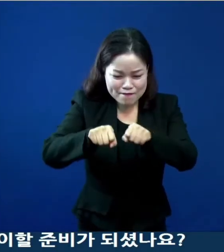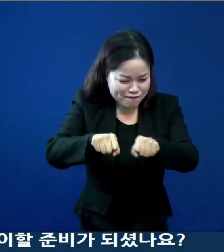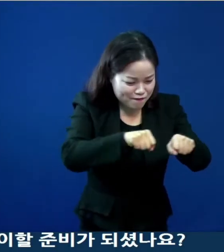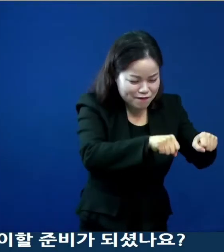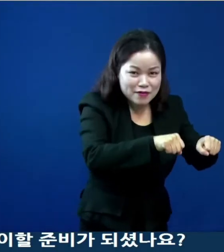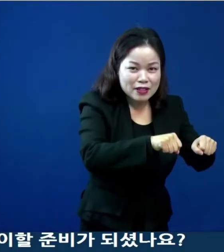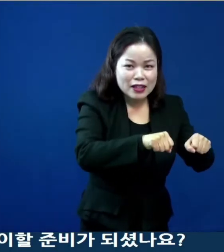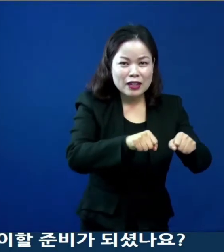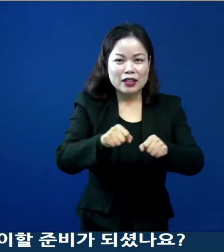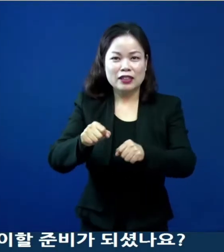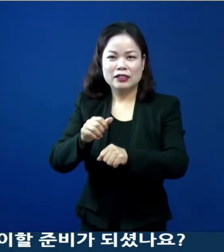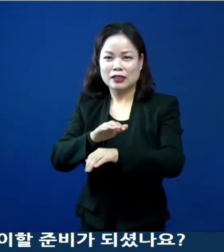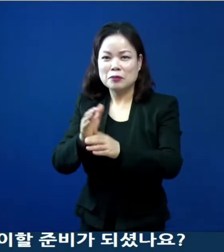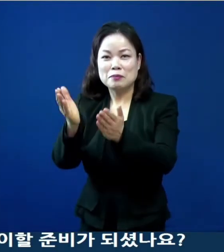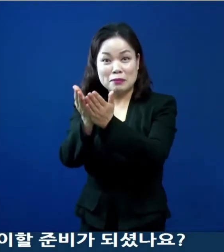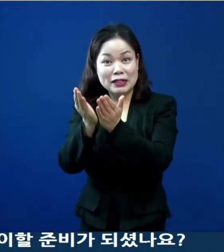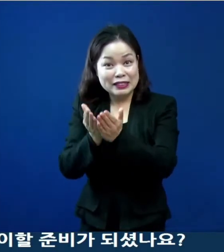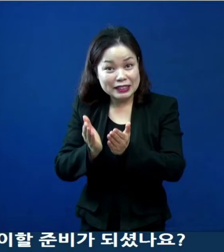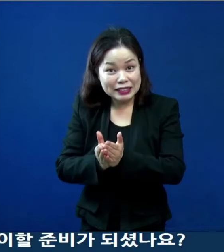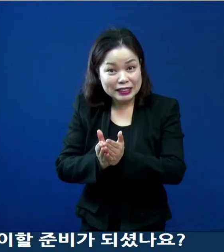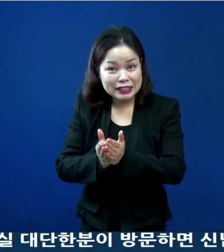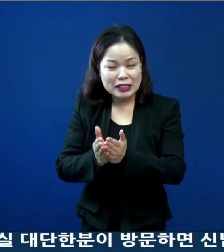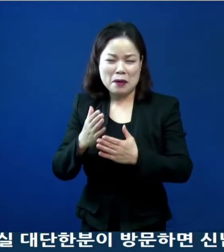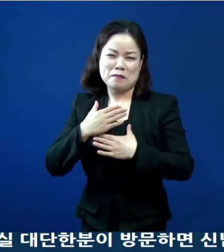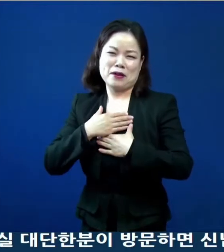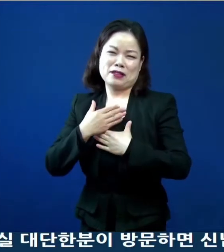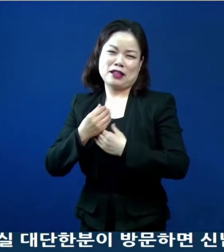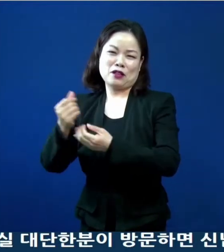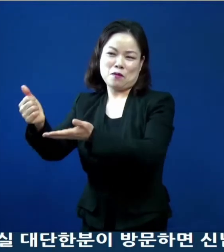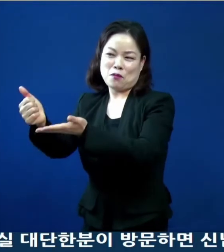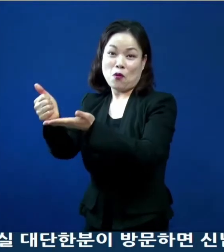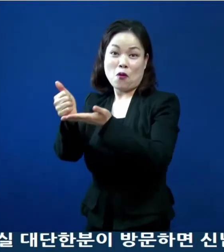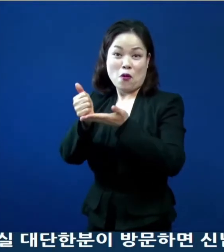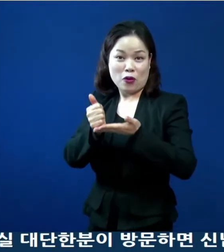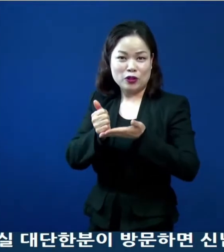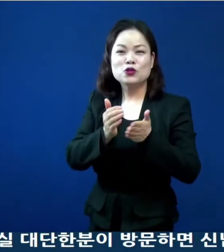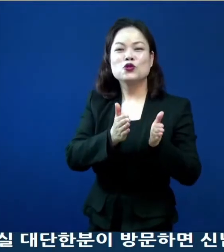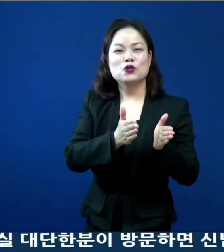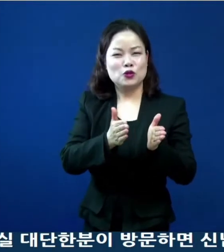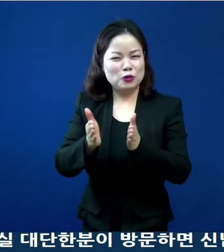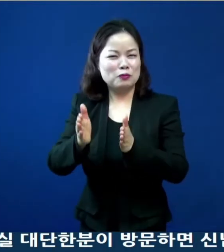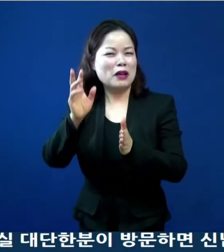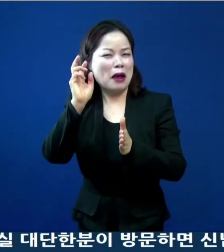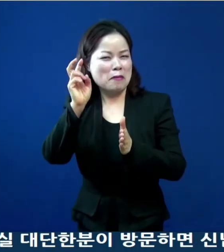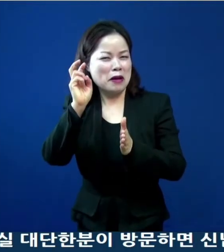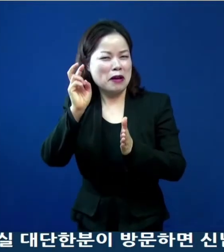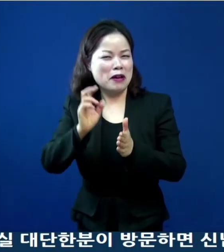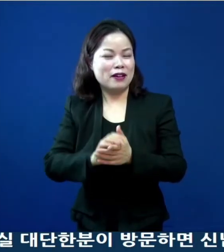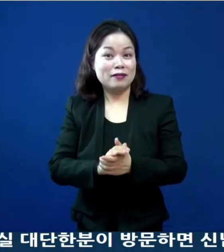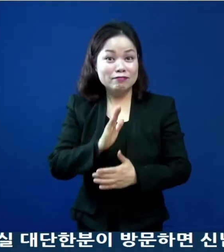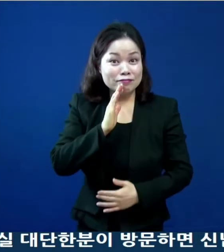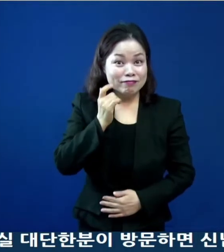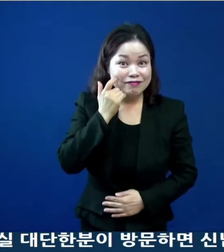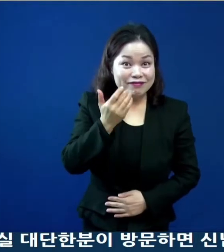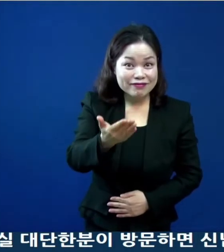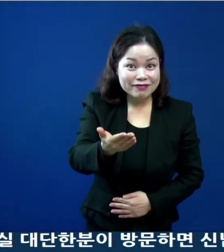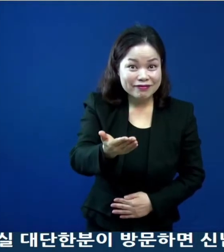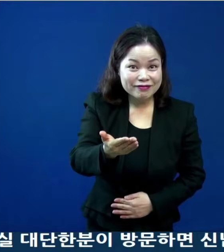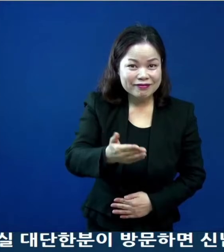하고 그분에게 좀 적절하게 그분 편하시게 모실 수 있도록 준비를 할 겁니다. 그렇지 않겠습니까?